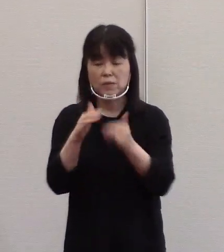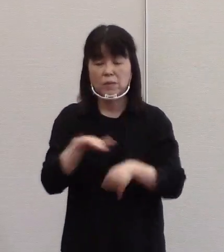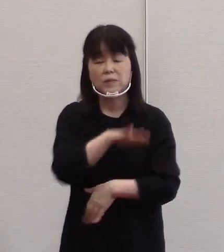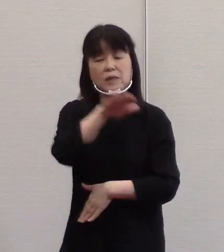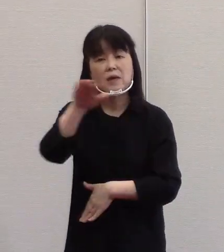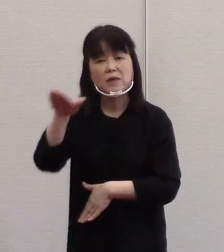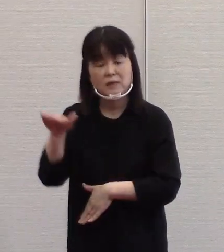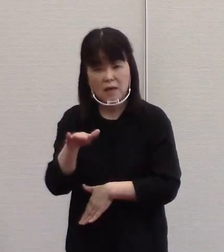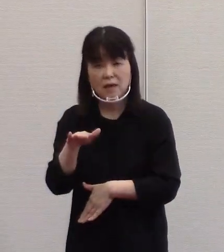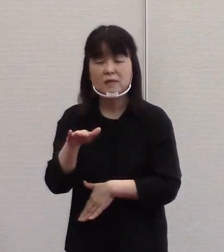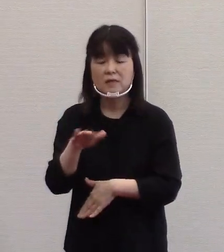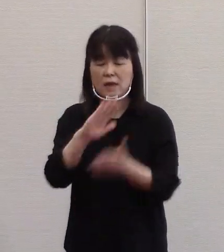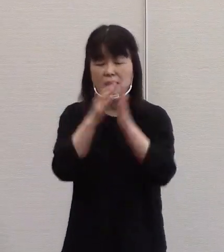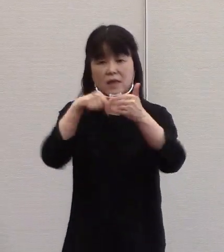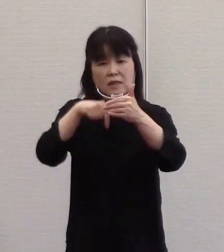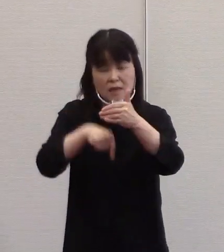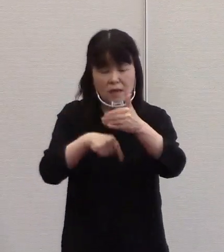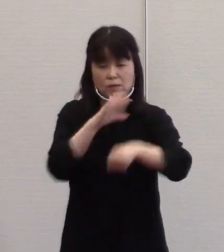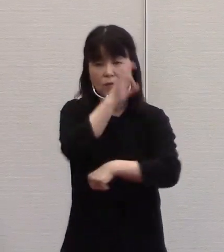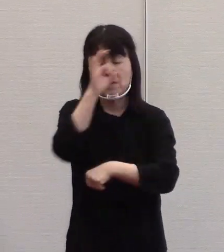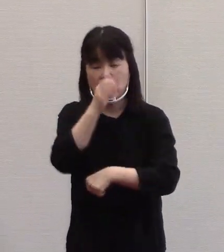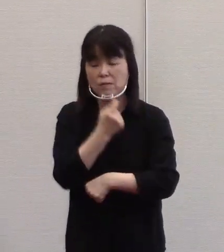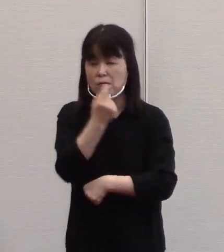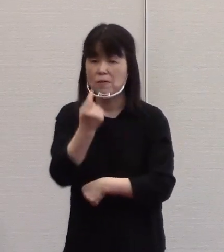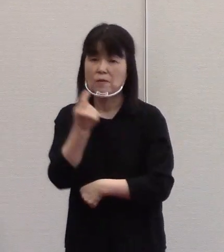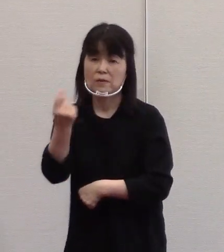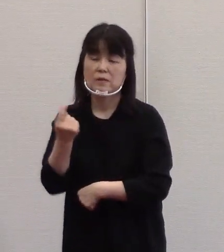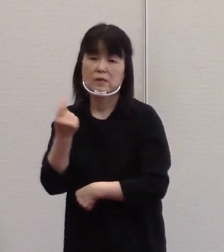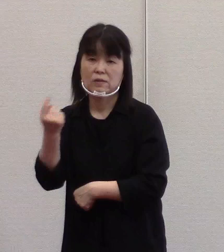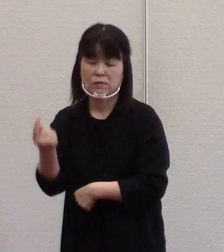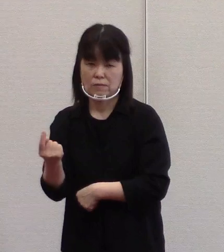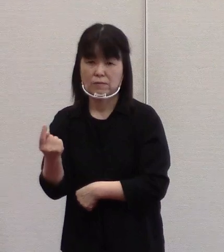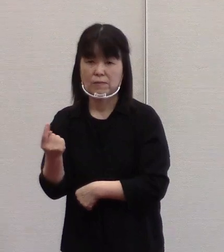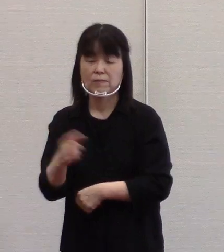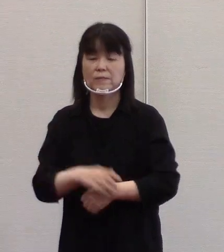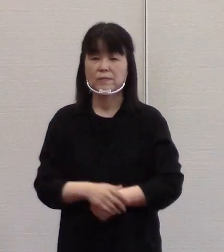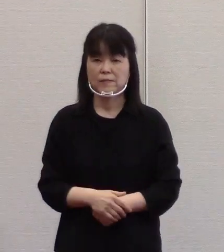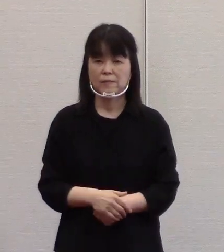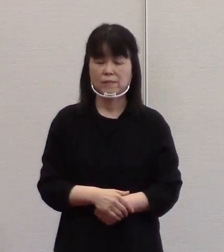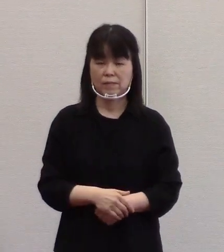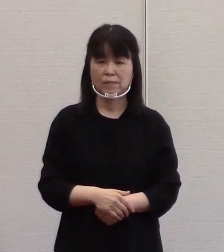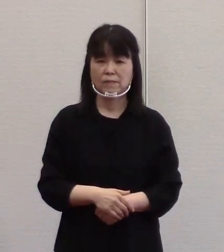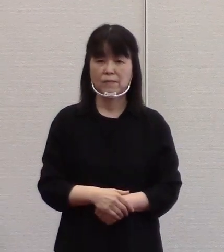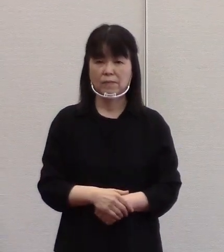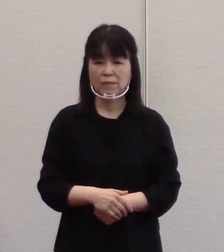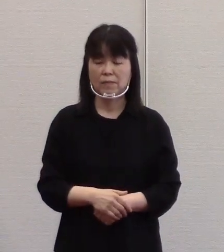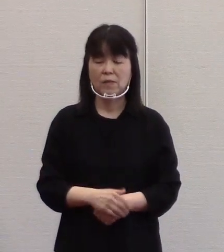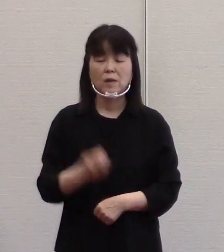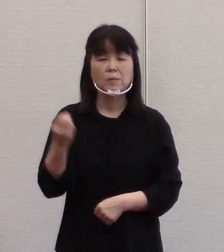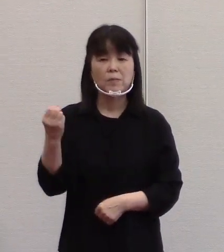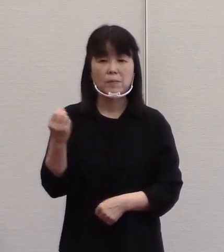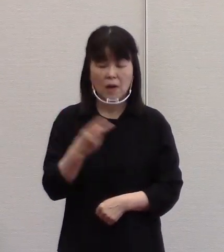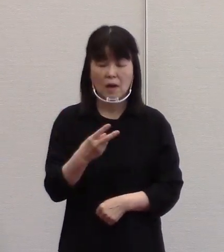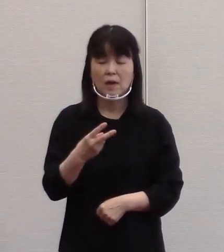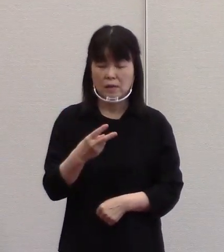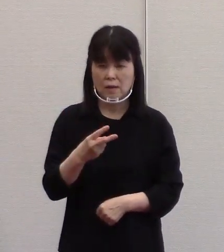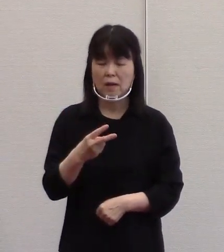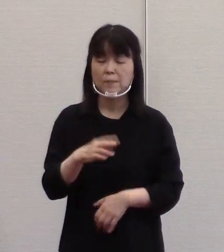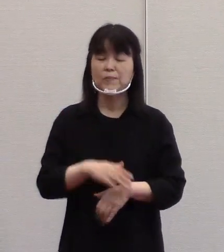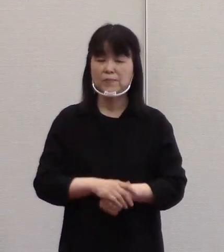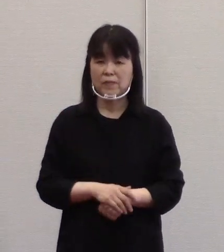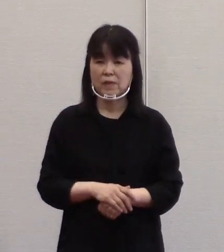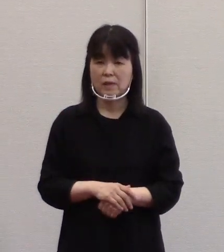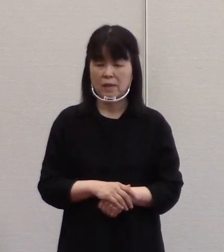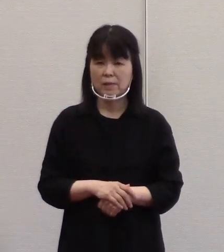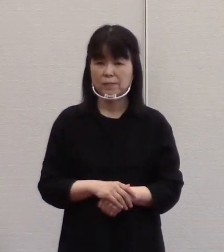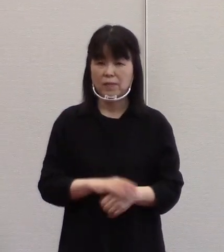していただく、そしてできれば近隣の感染状況の安定したエリアから